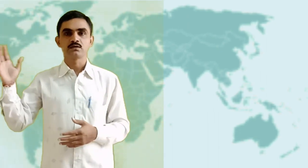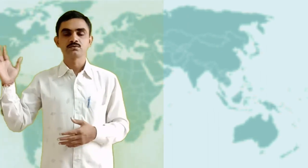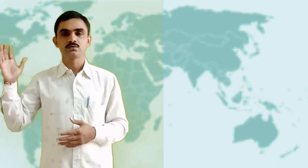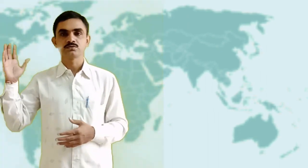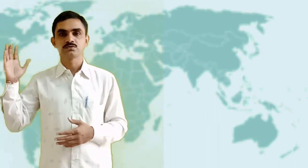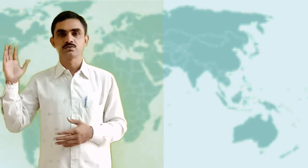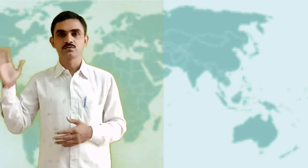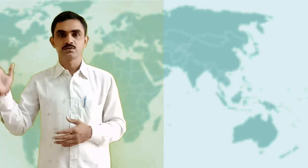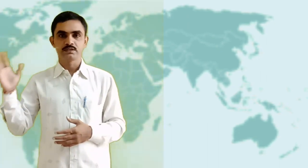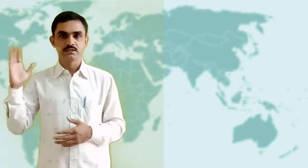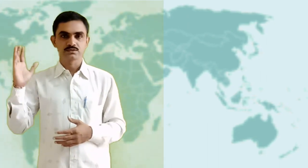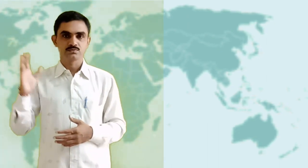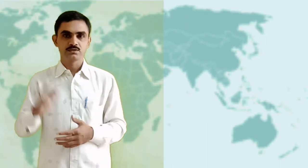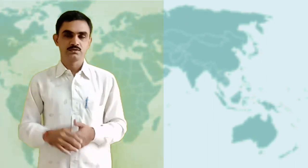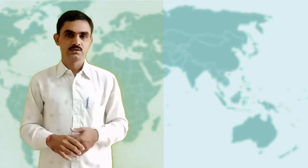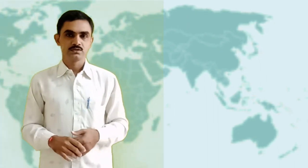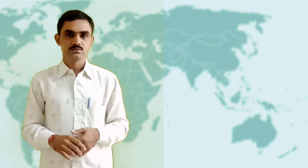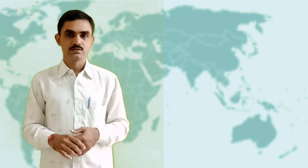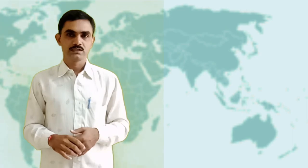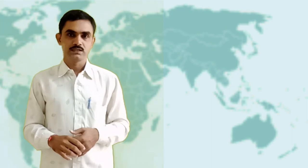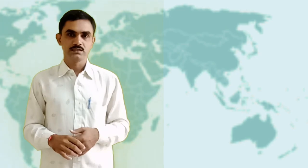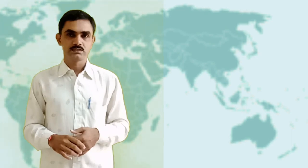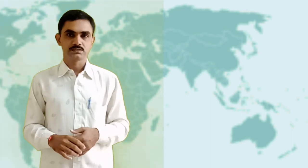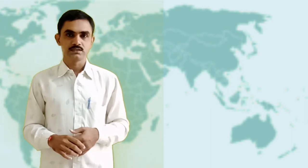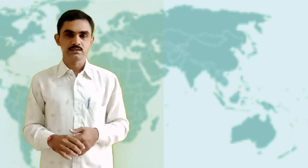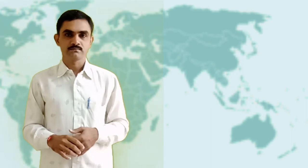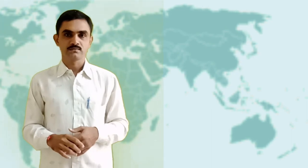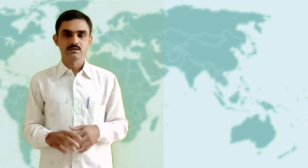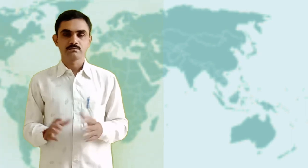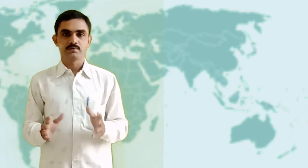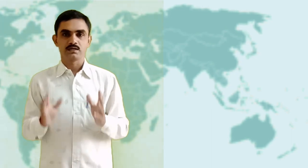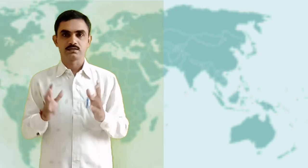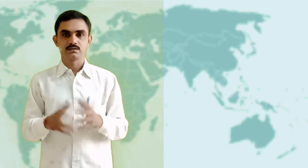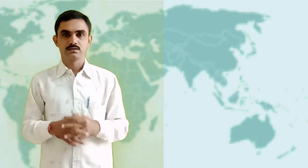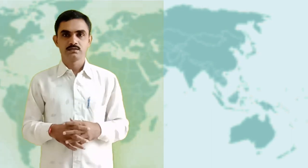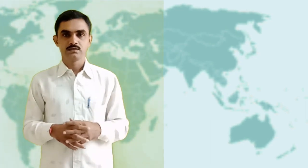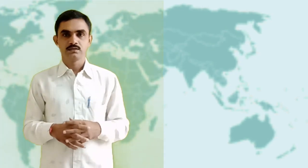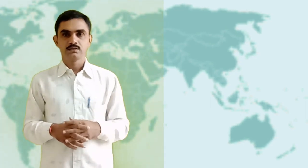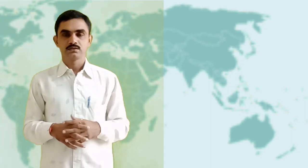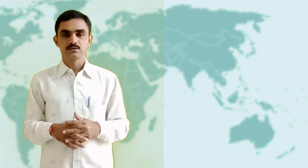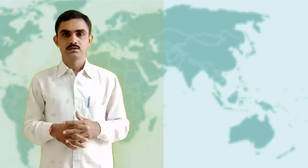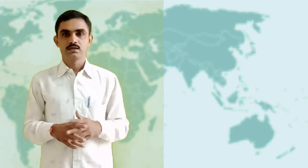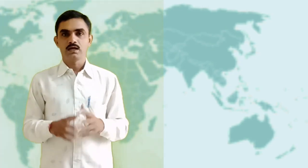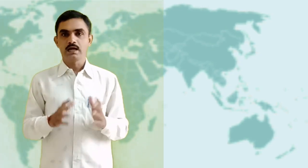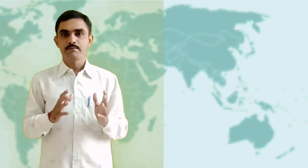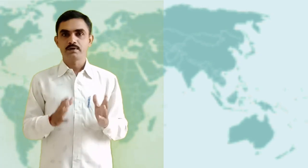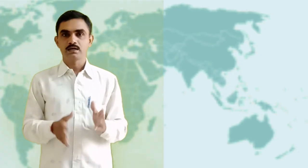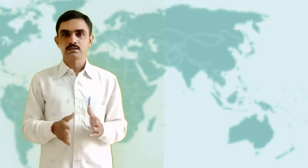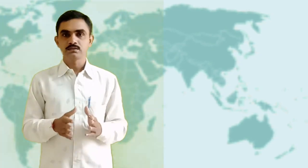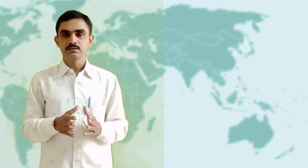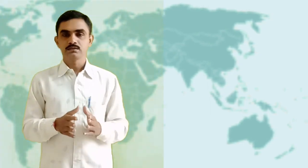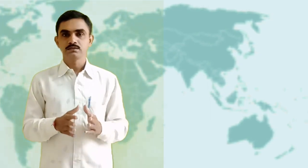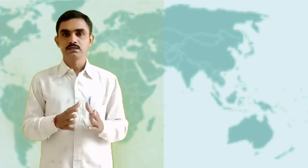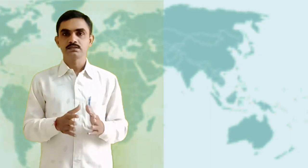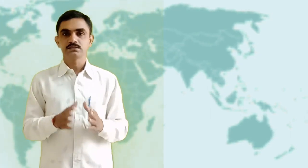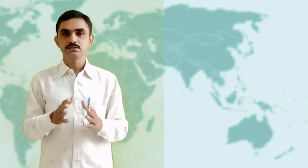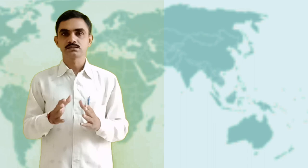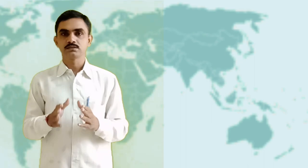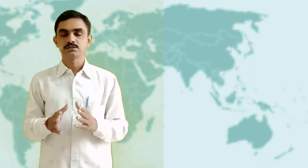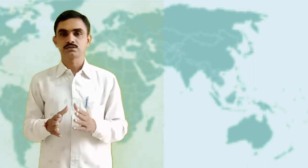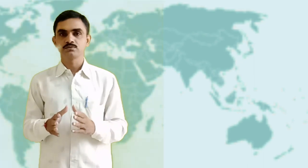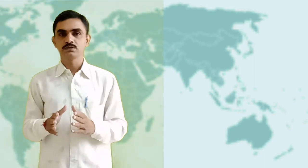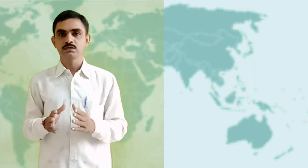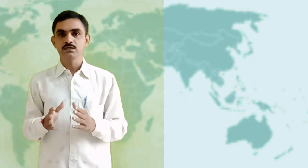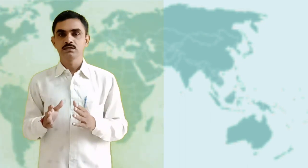लोकशाही धरावतो जो कोई देश होय तो ते देश छे भारत। आ भारत